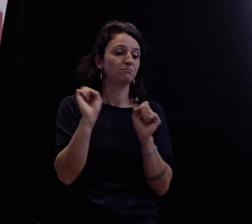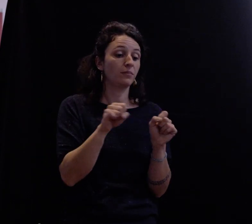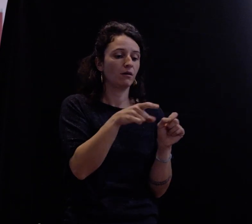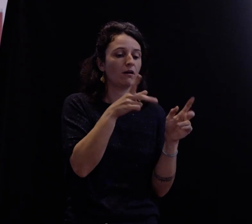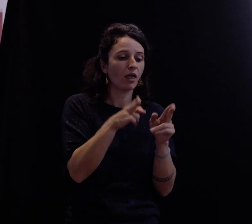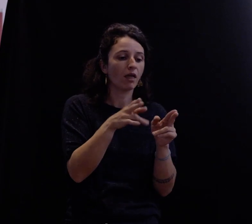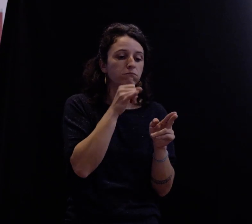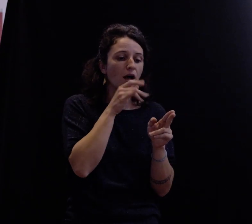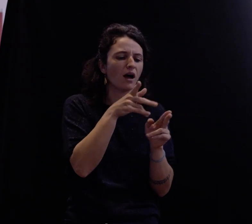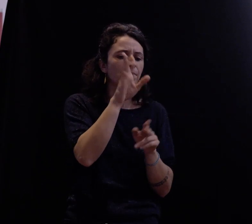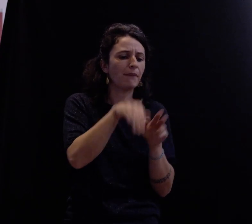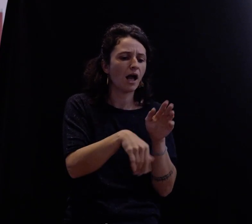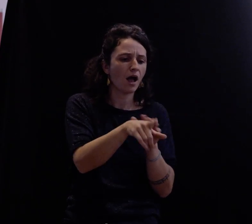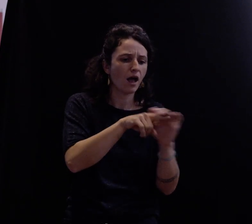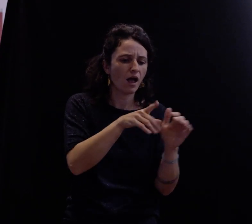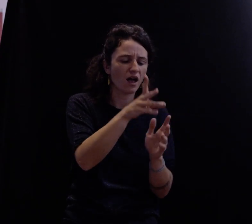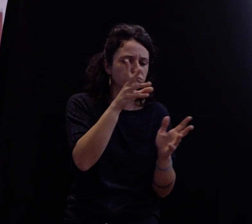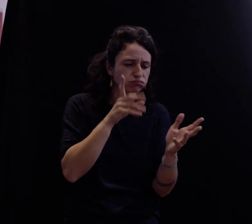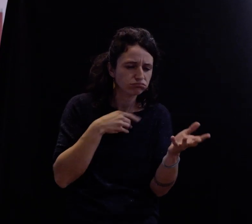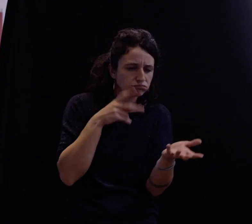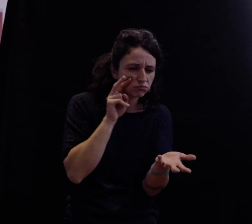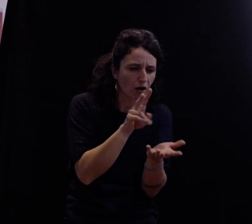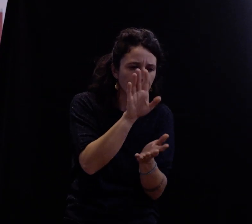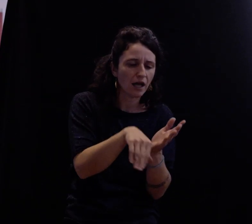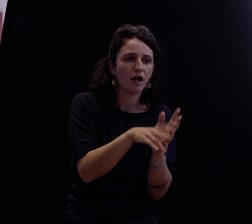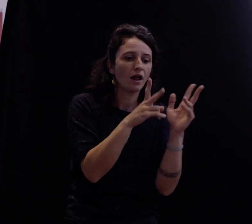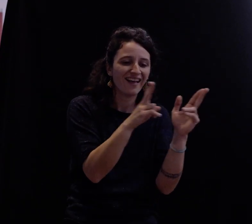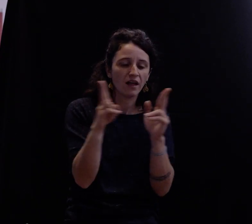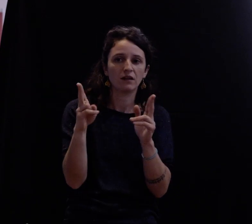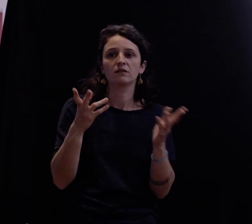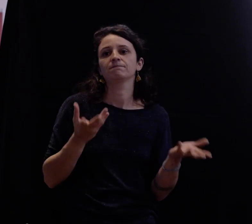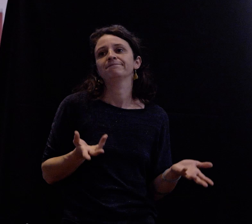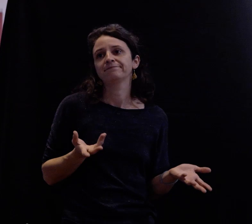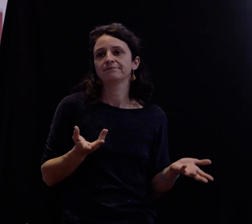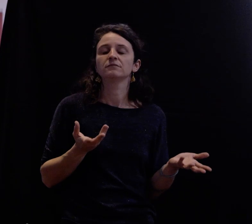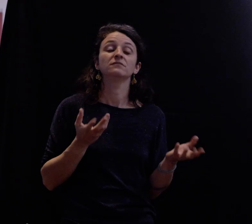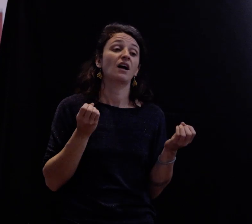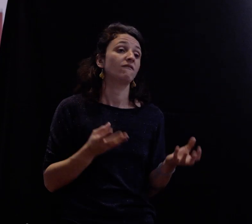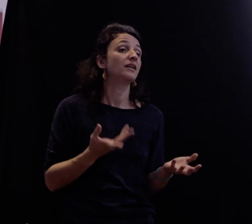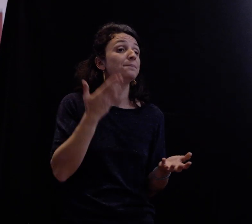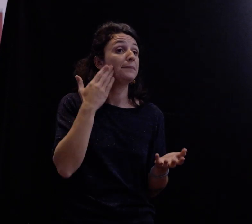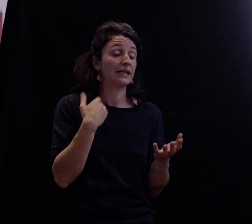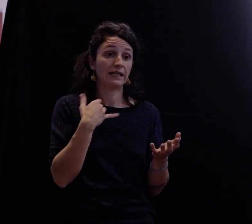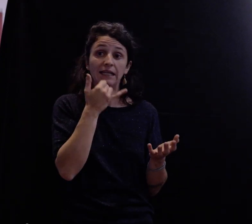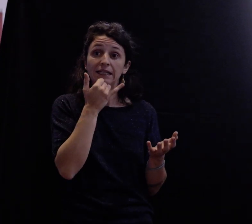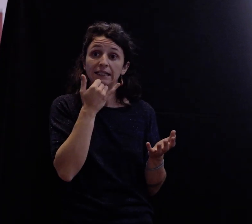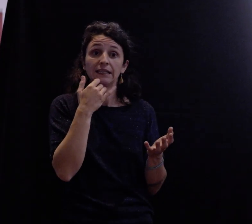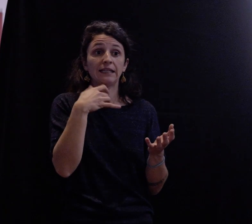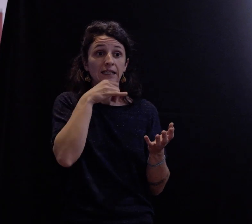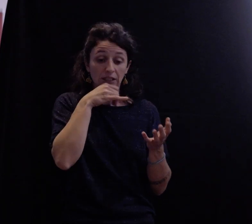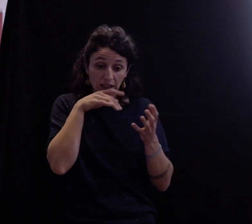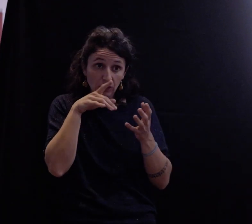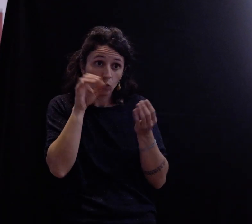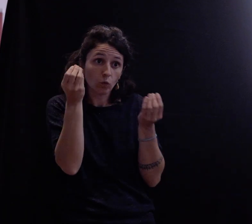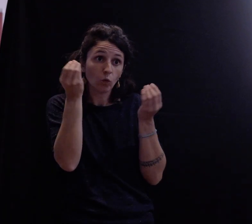du coup, des fois, il y a des fautes dans ces chapitres-là qu'on n'arrive pas à voir. Et puis, bien sûr, si la faute elle est dans les petites notes, on ne le